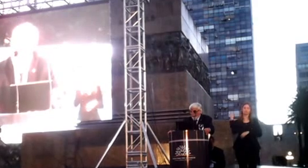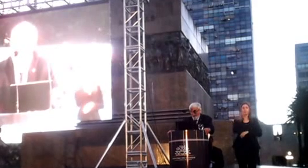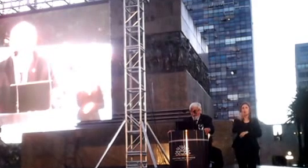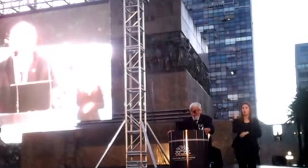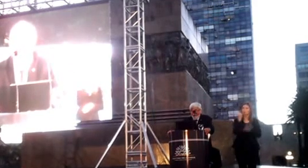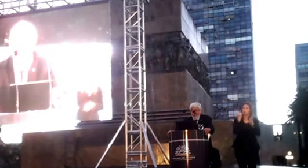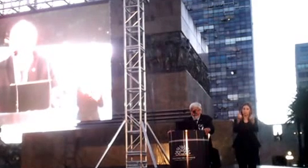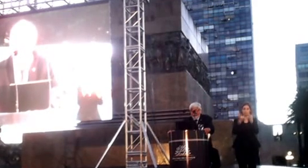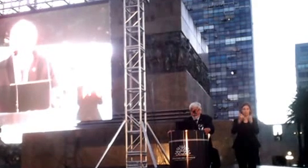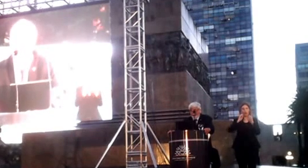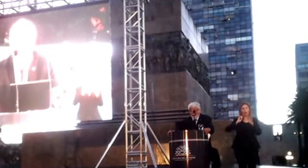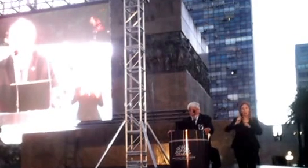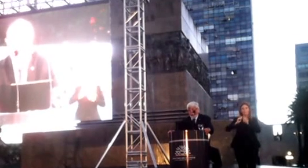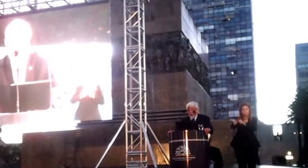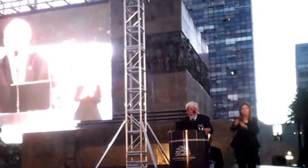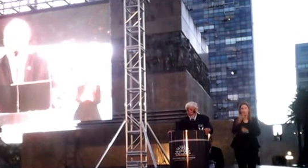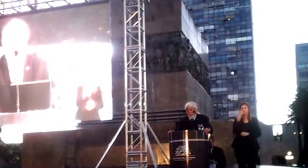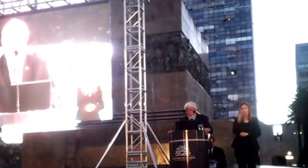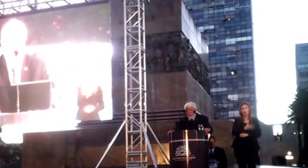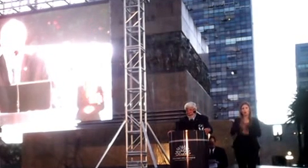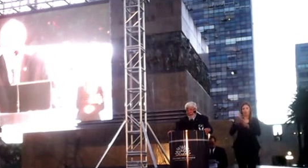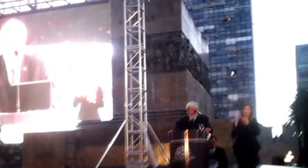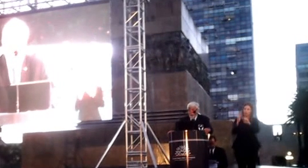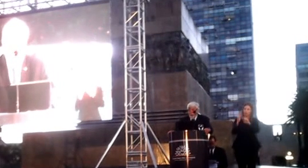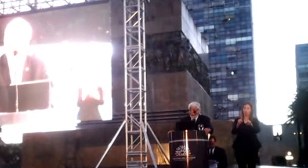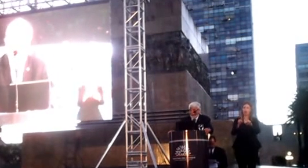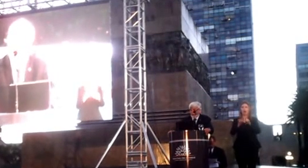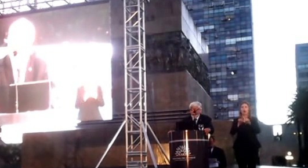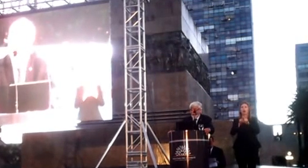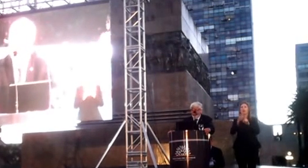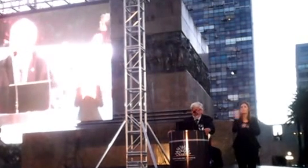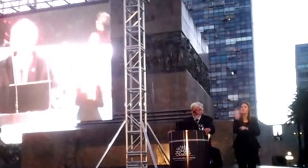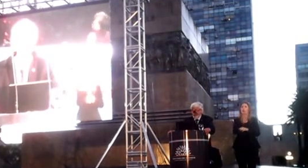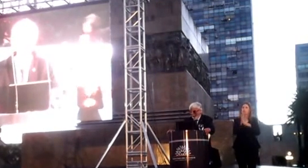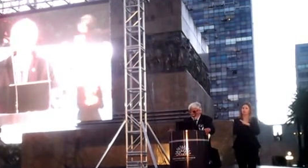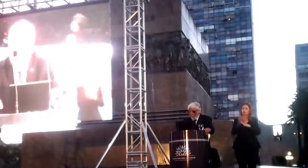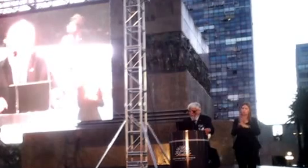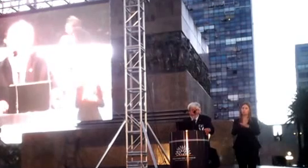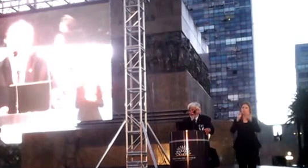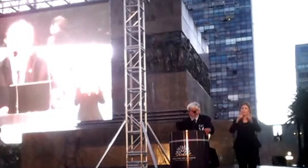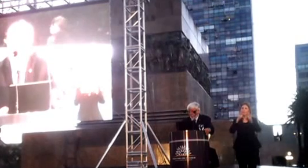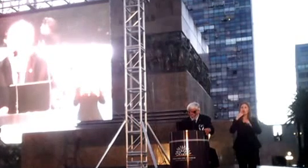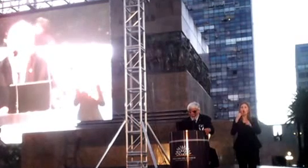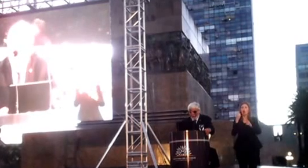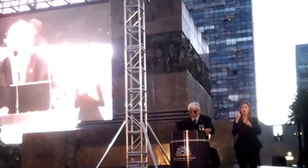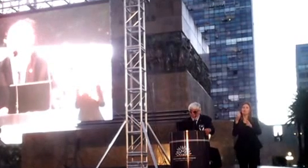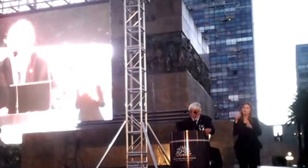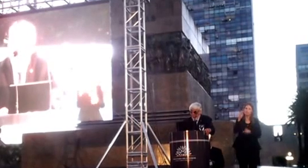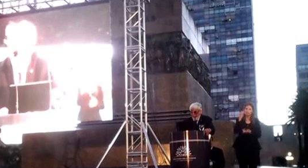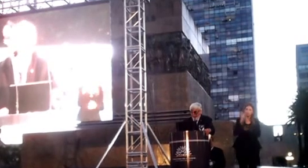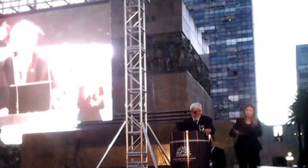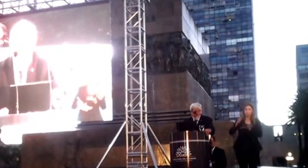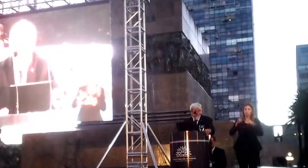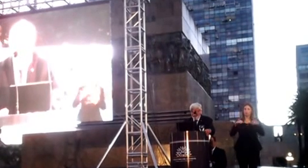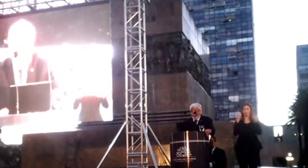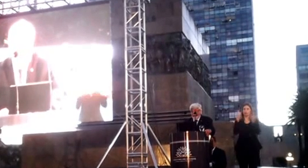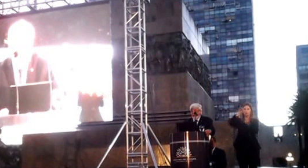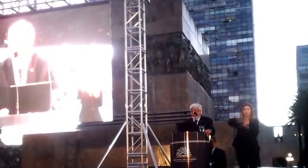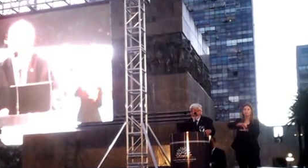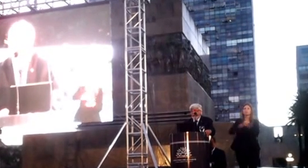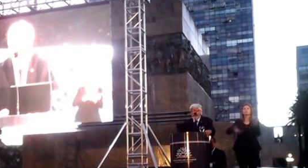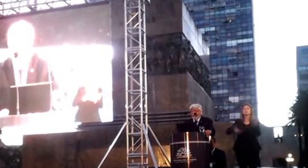indispensable para tener resultados duraderos en la mejora de la seguridad y la convivencia en nuestro país. La situación